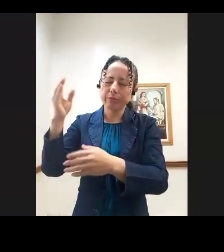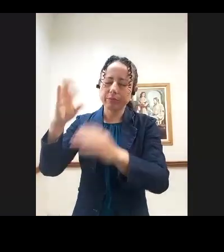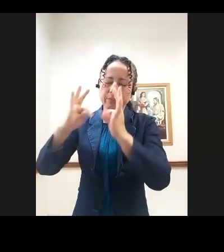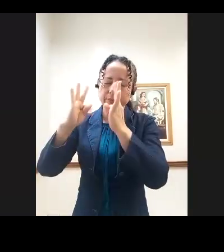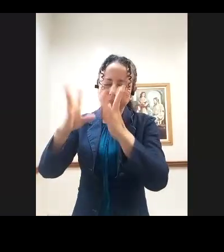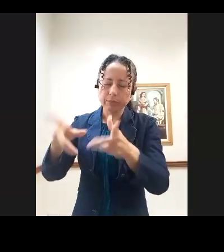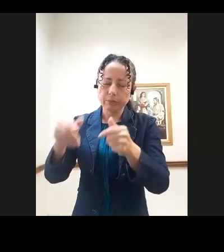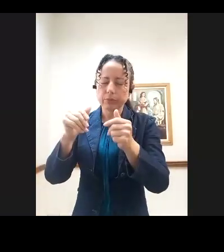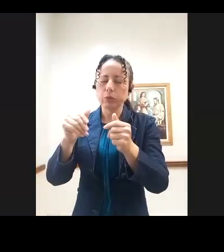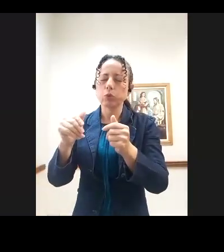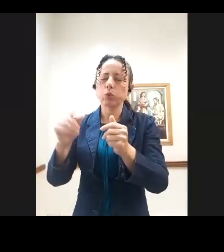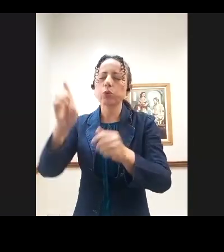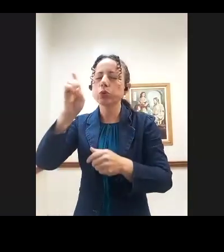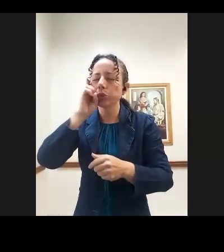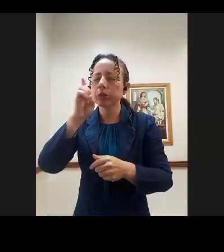amém.